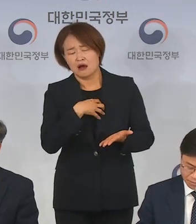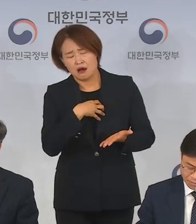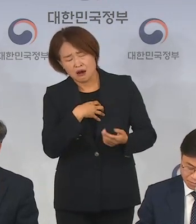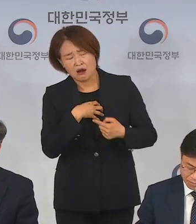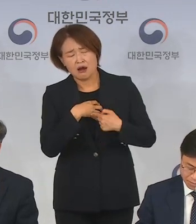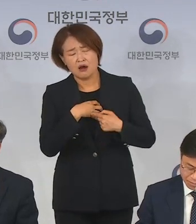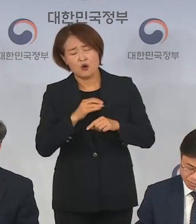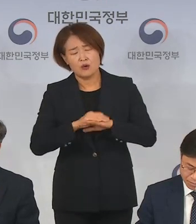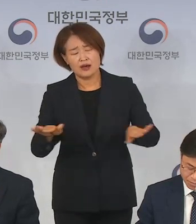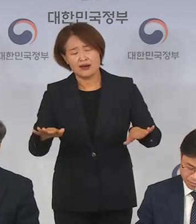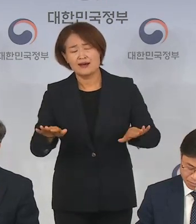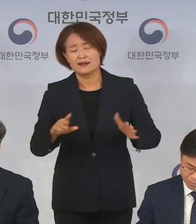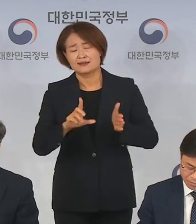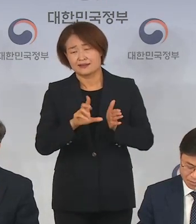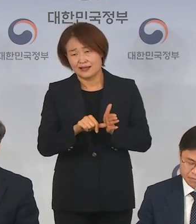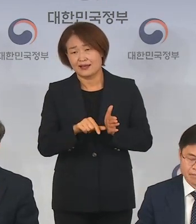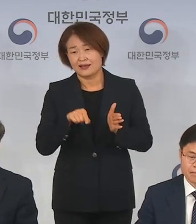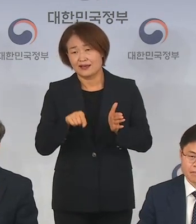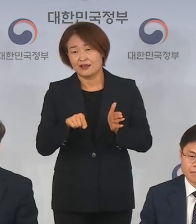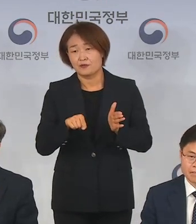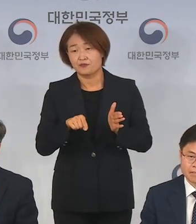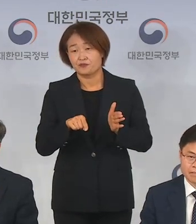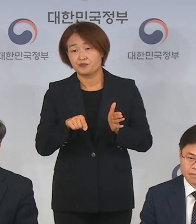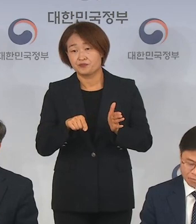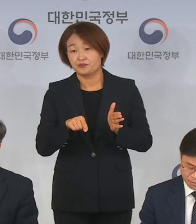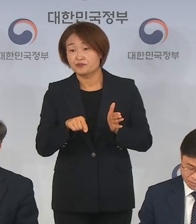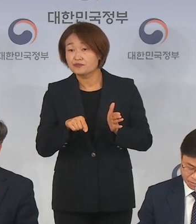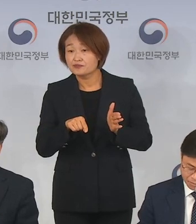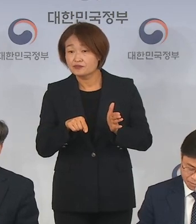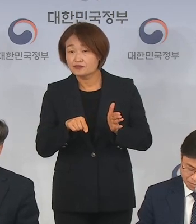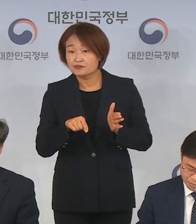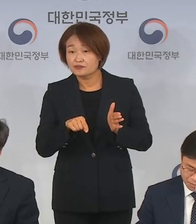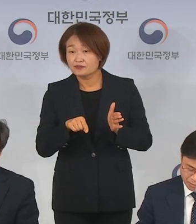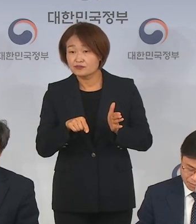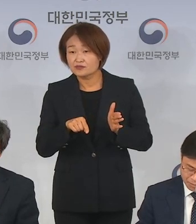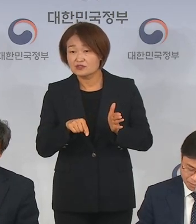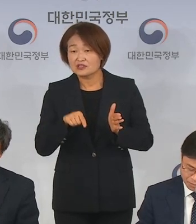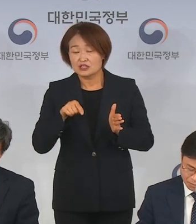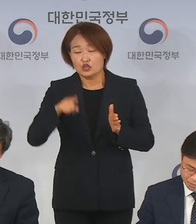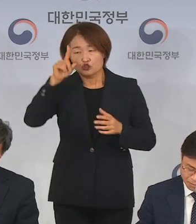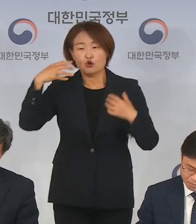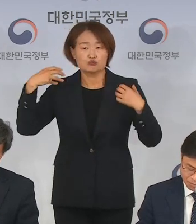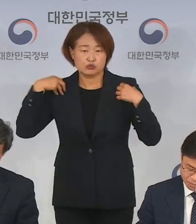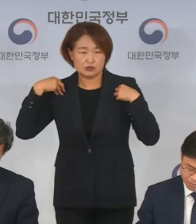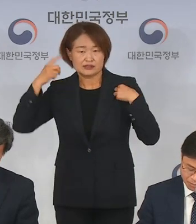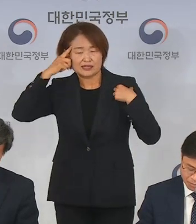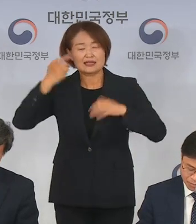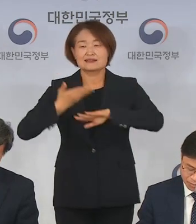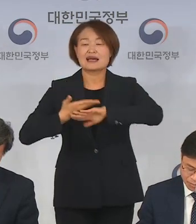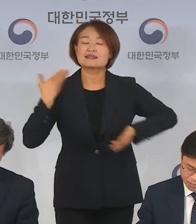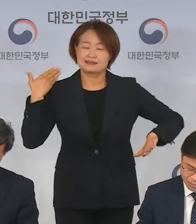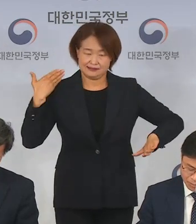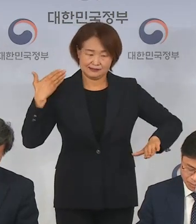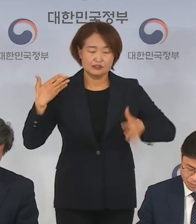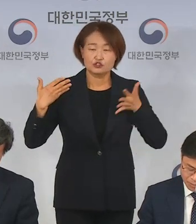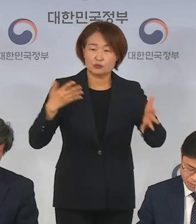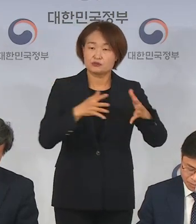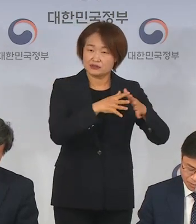우려를 해소하는 과정에는 정부와 다른 견해를 가진 민간 전문가